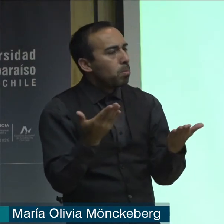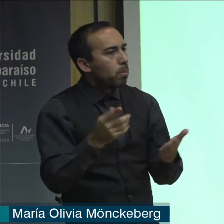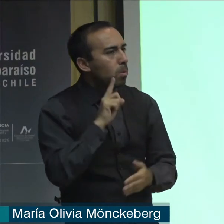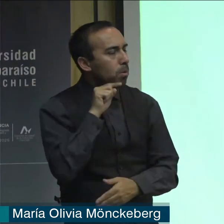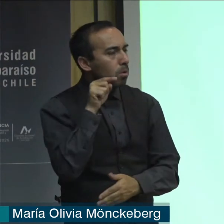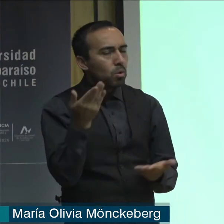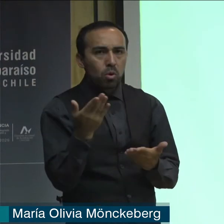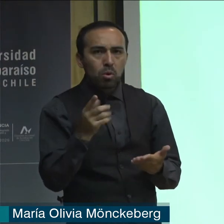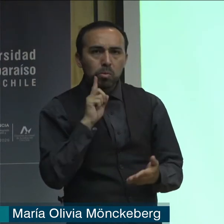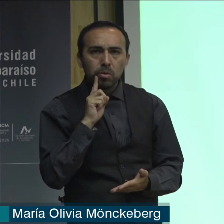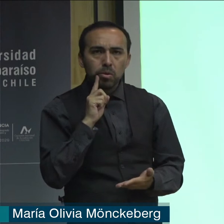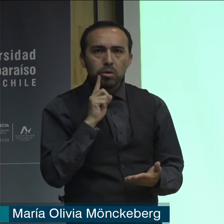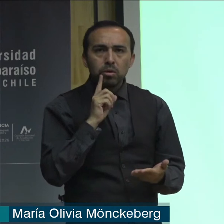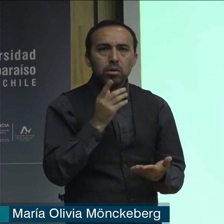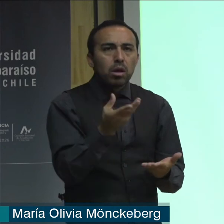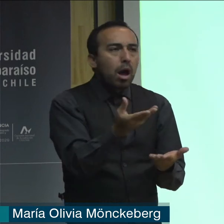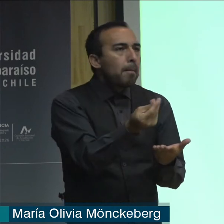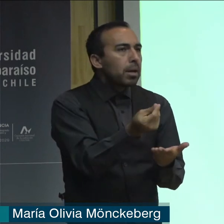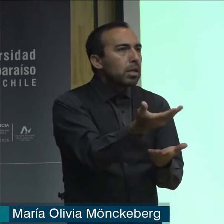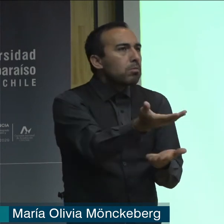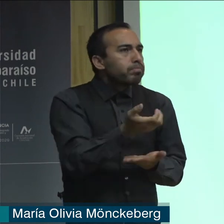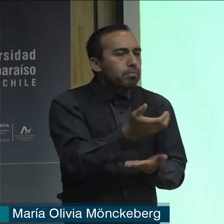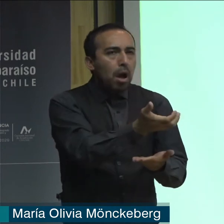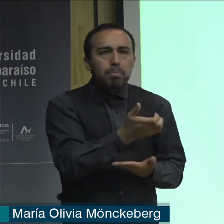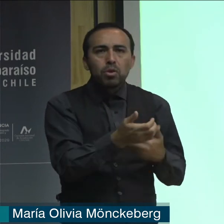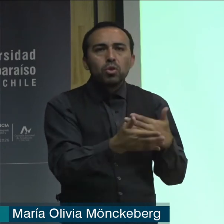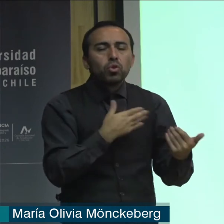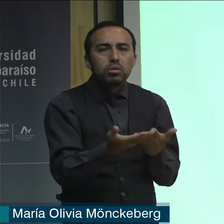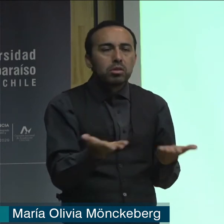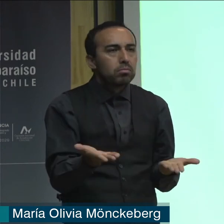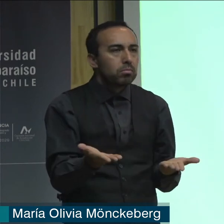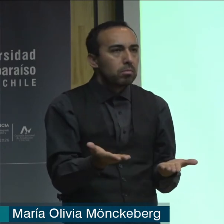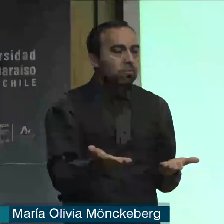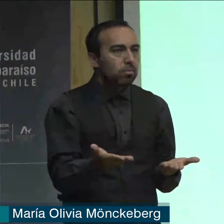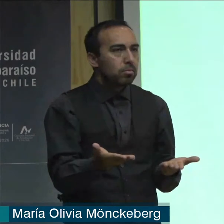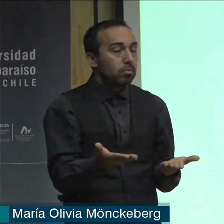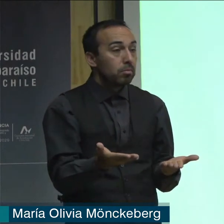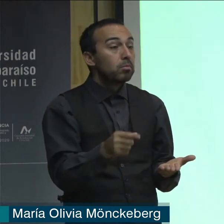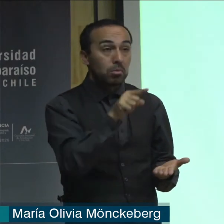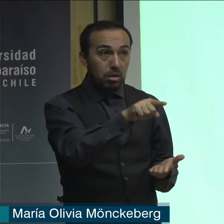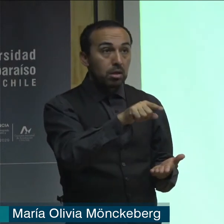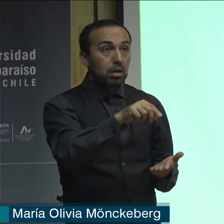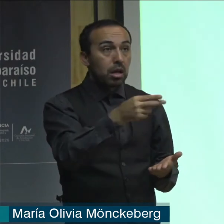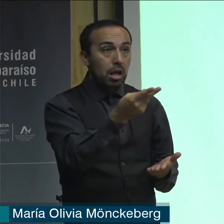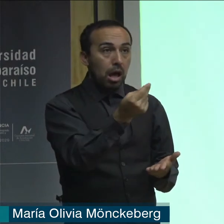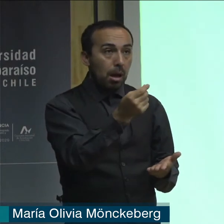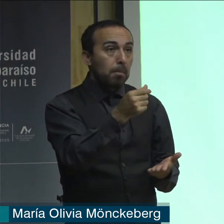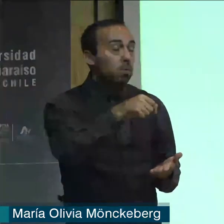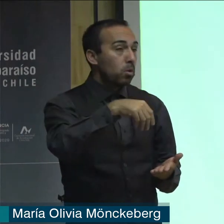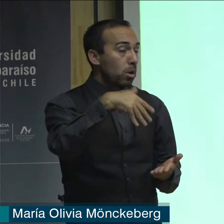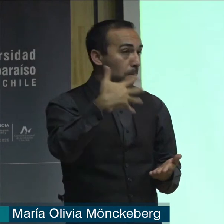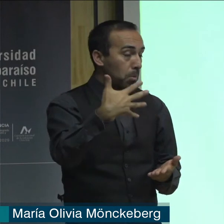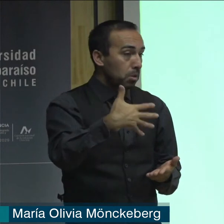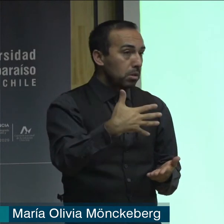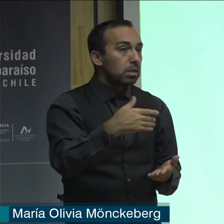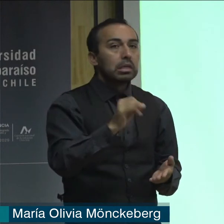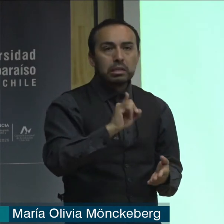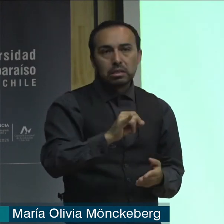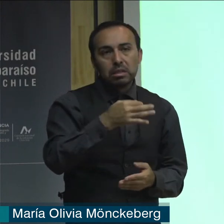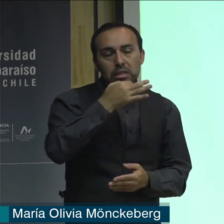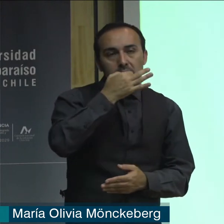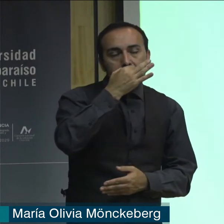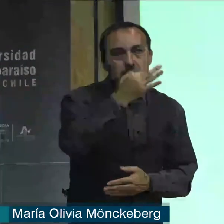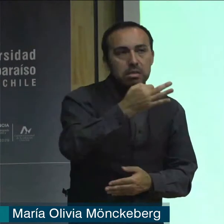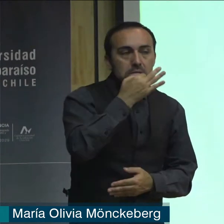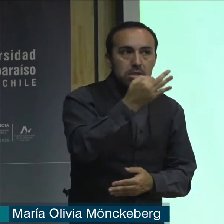dinero significa bastante Y sí que me gustaría hacer un comentario nomás